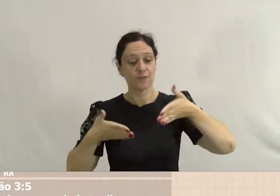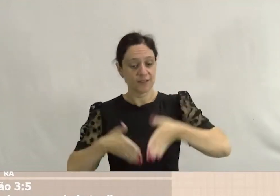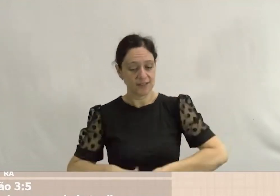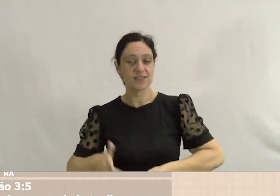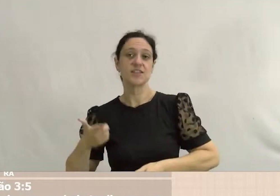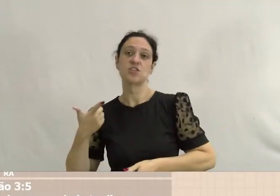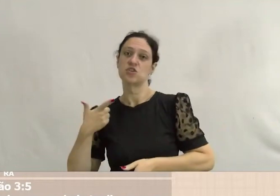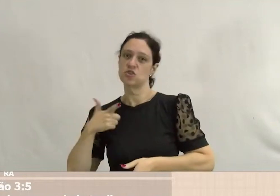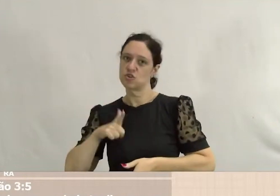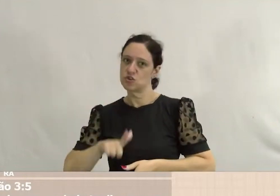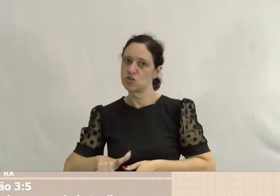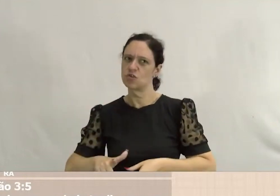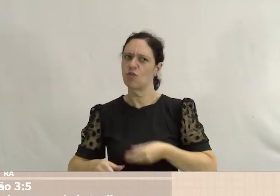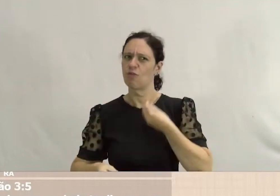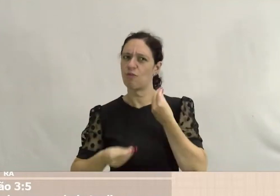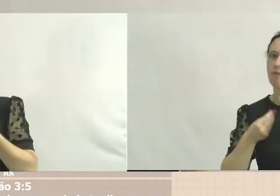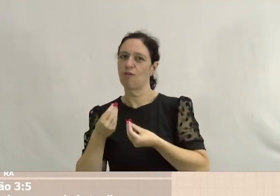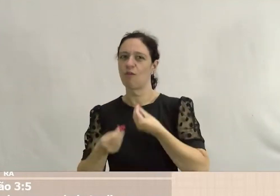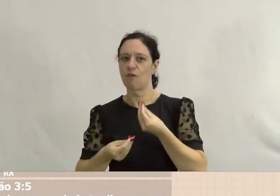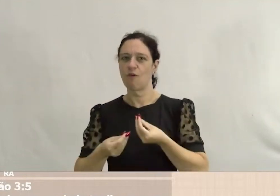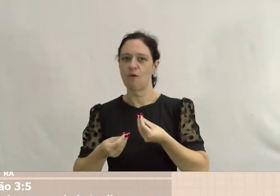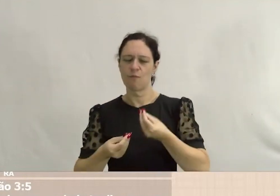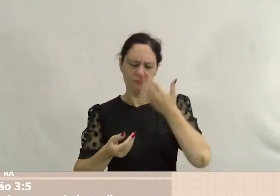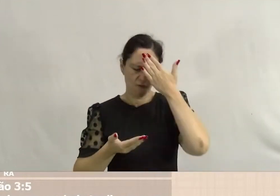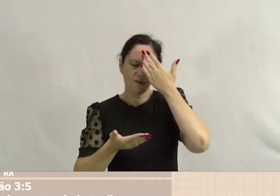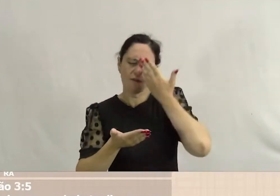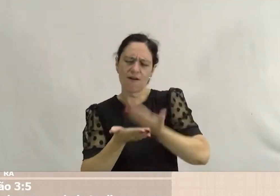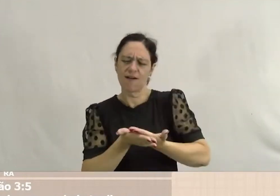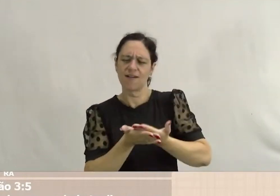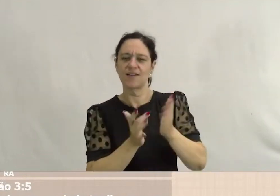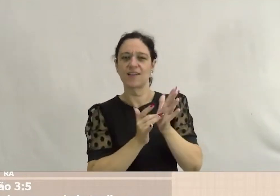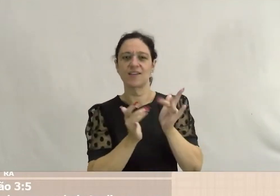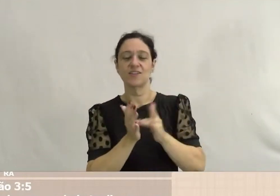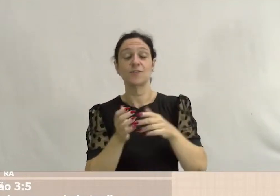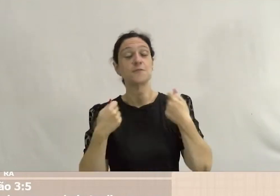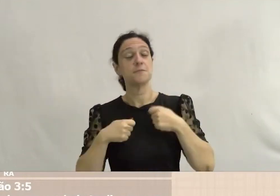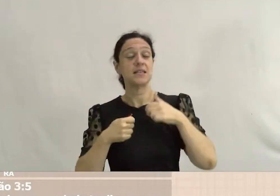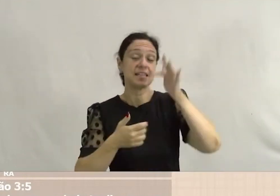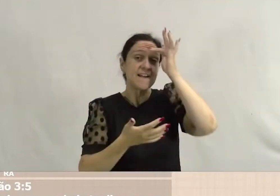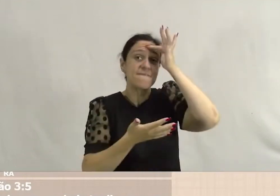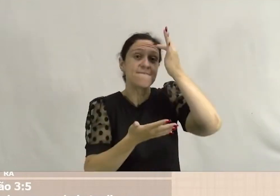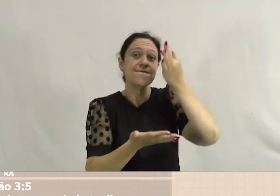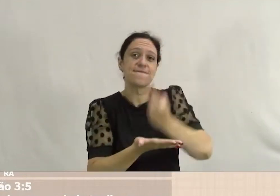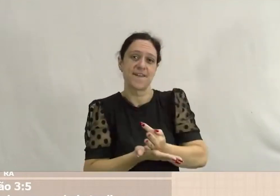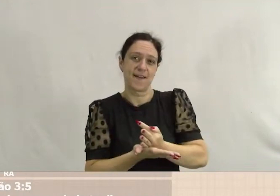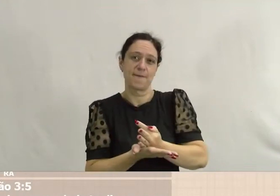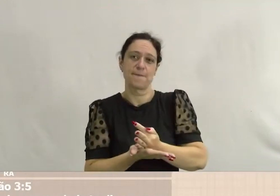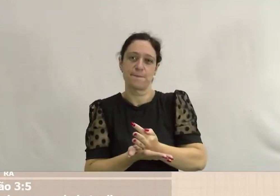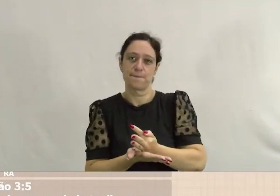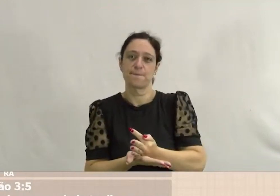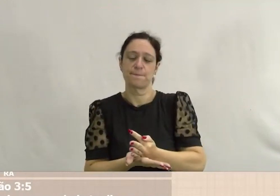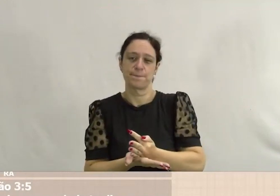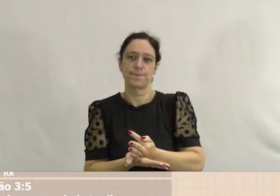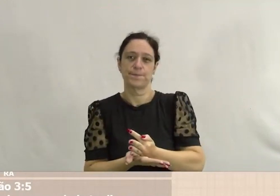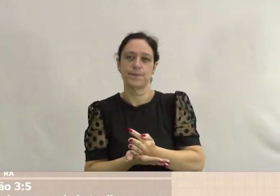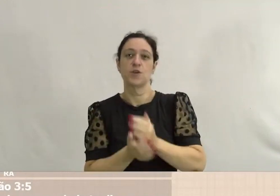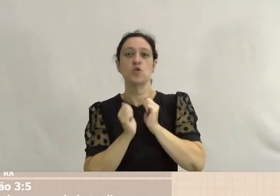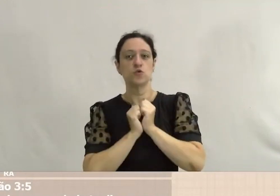ser regenerado no Espírito. Mas isso é o que? Mediante a fé em